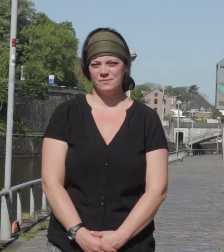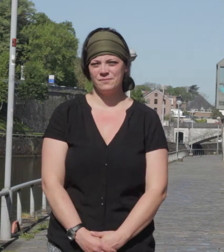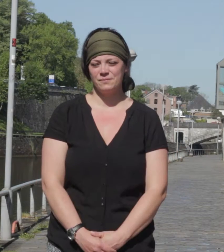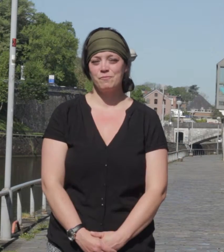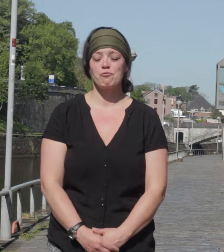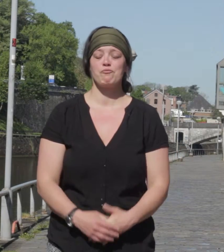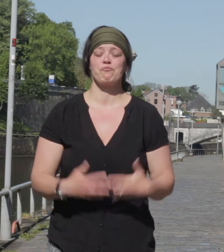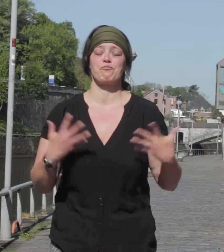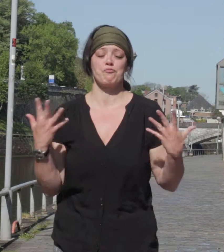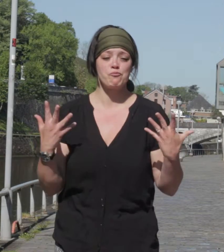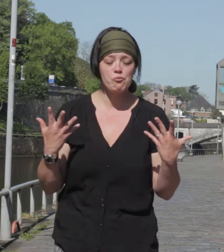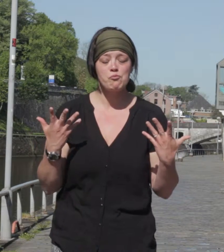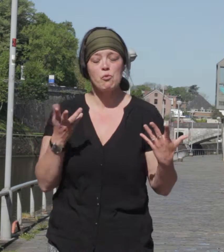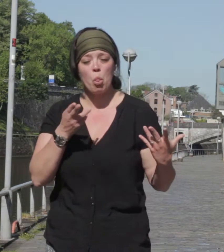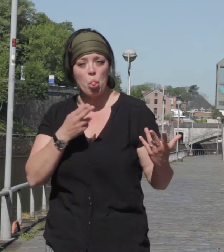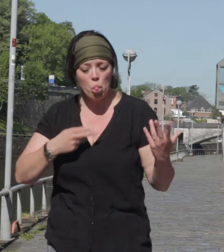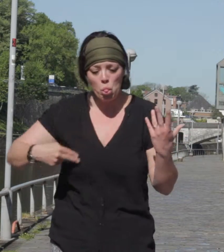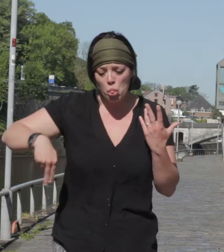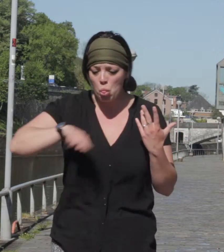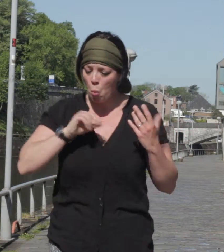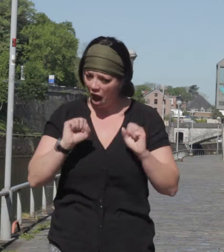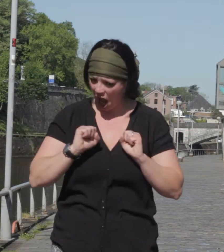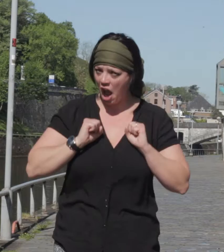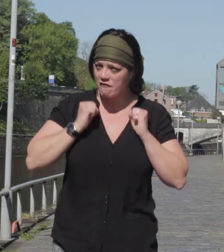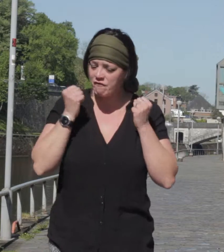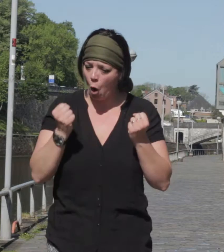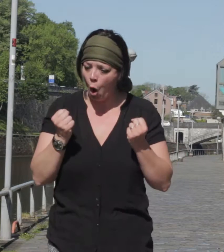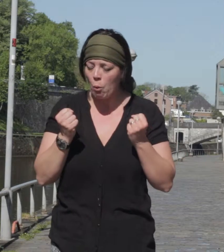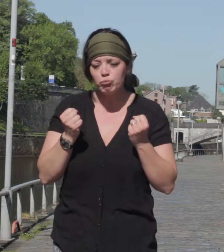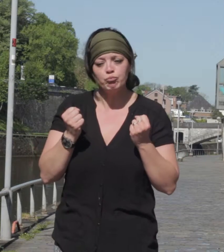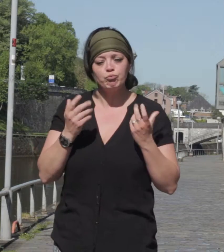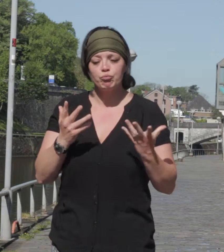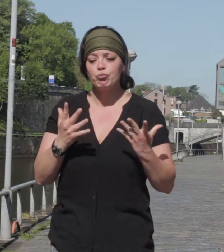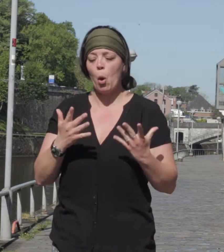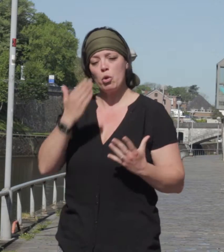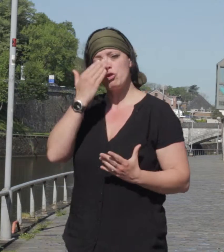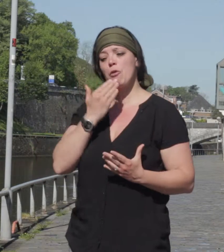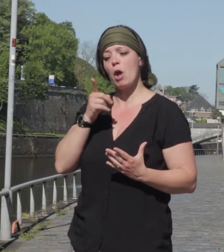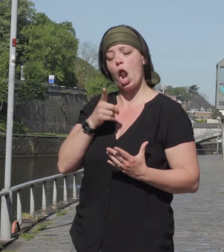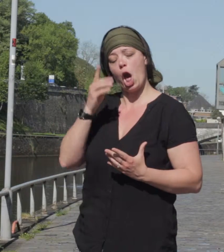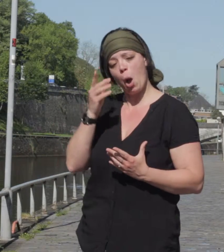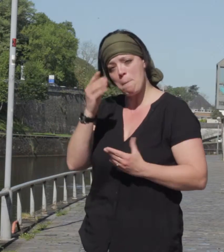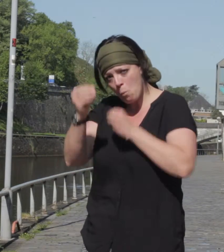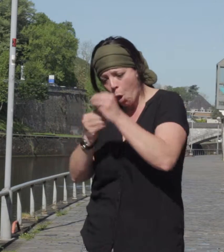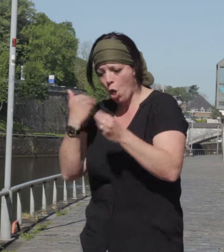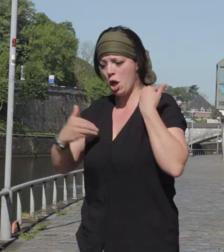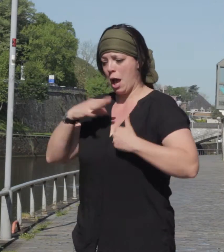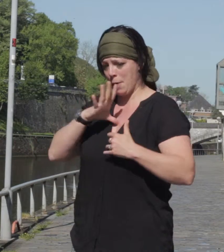Notre démarche est complémentaire aux efforts d'intégration du handicap déjà entrepris dans de nombreux domaines. Nous proposons ici une activité adaptée